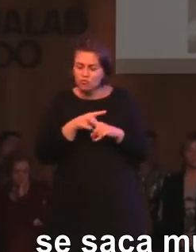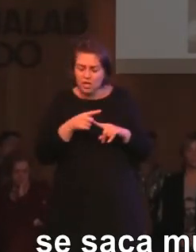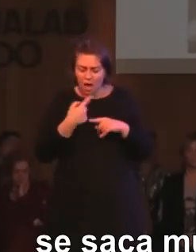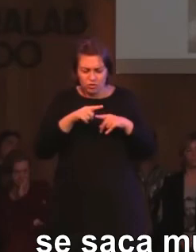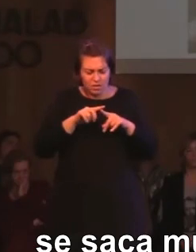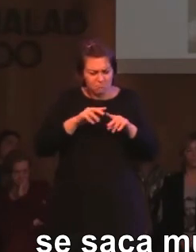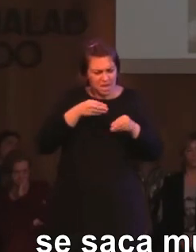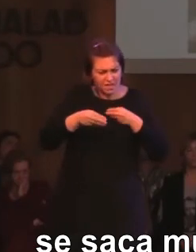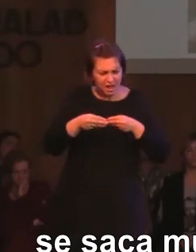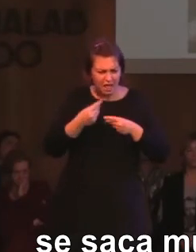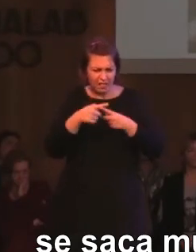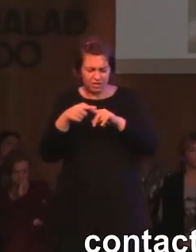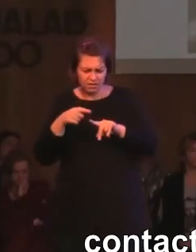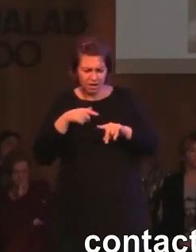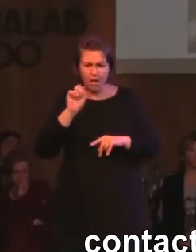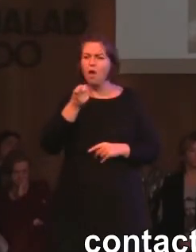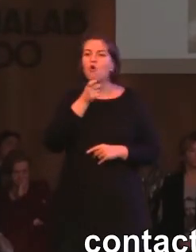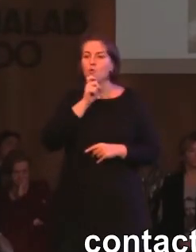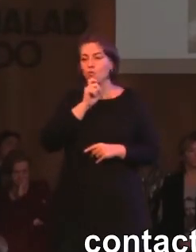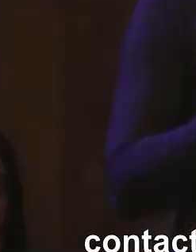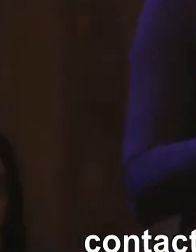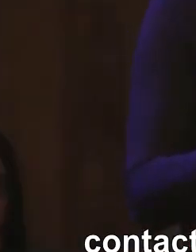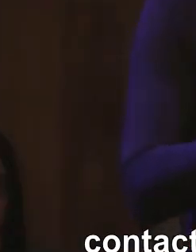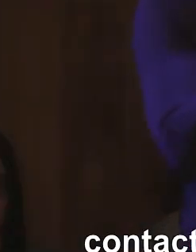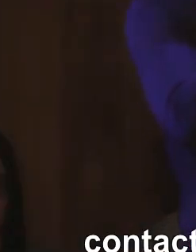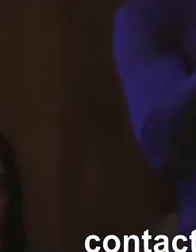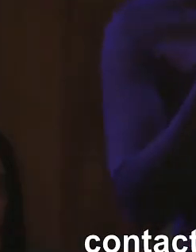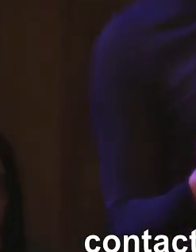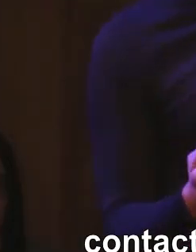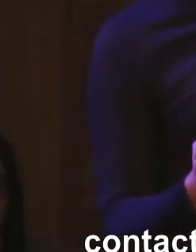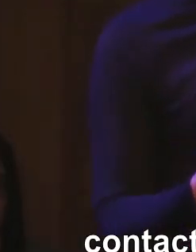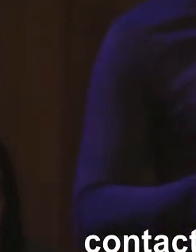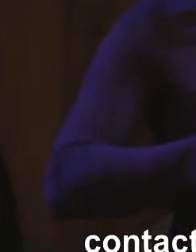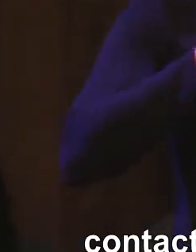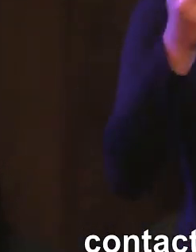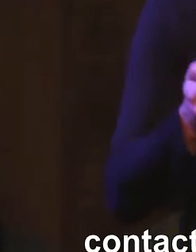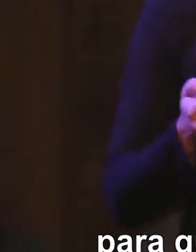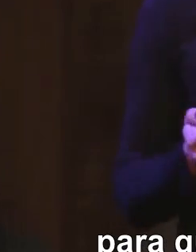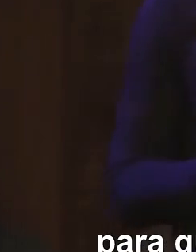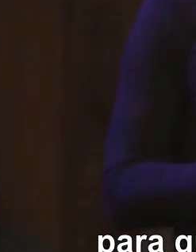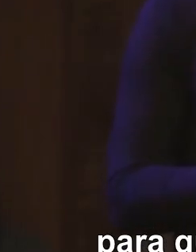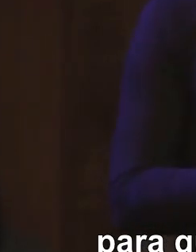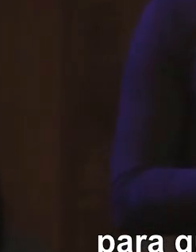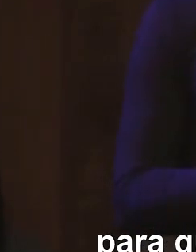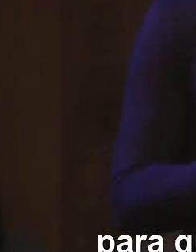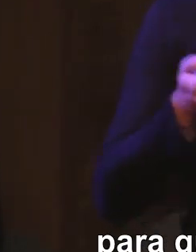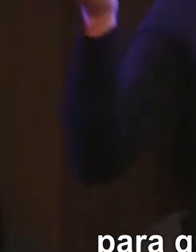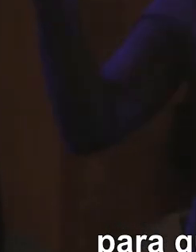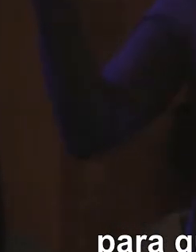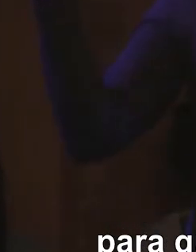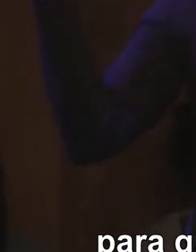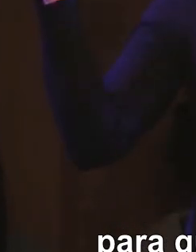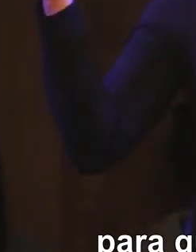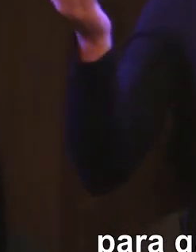pues de repente hubo músicos que se ponen en contacto con nosotros, gente que sabía la longitud que tenía que tener para que esto estuviera afinado